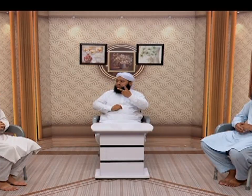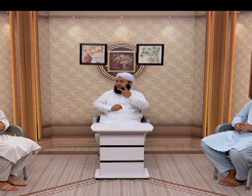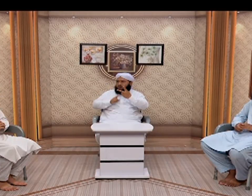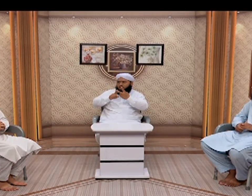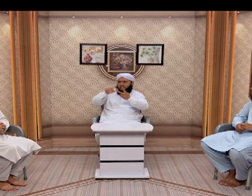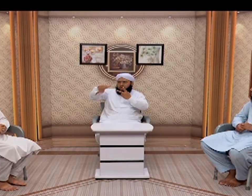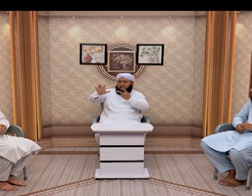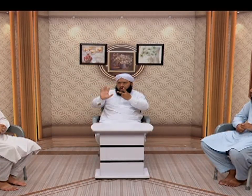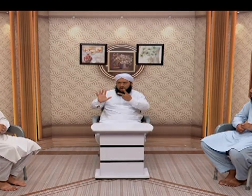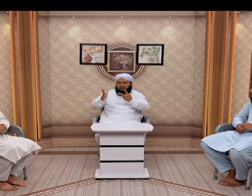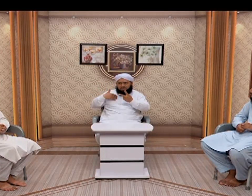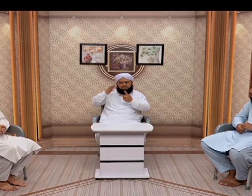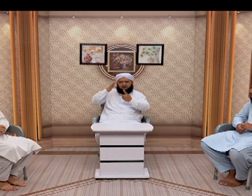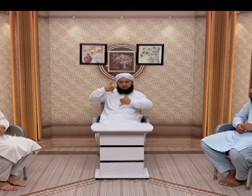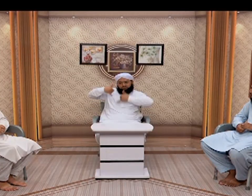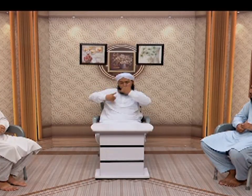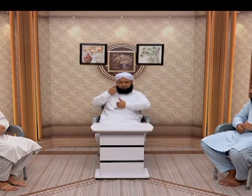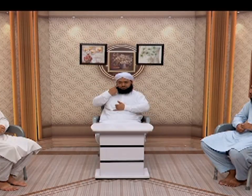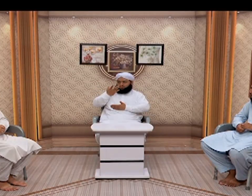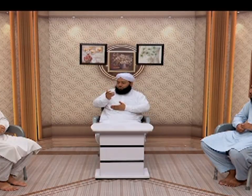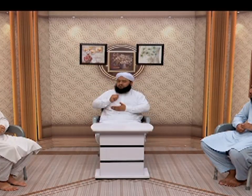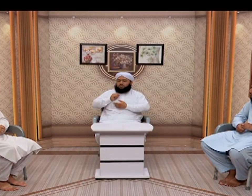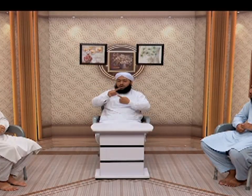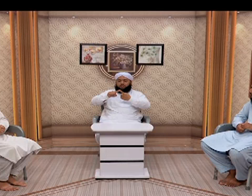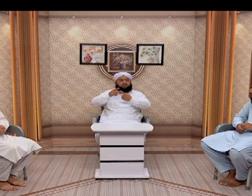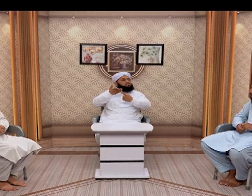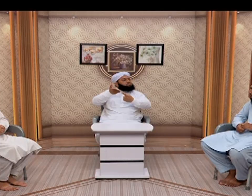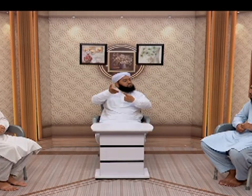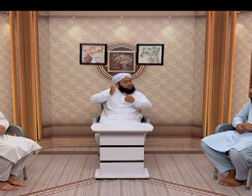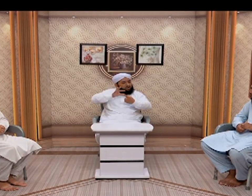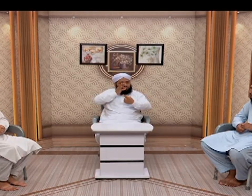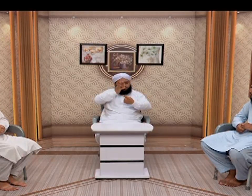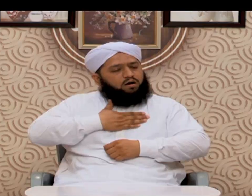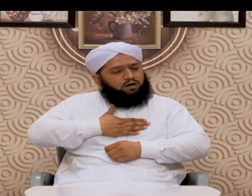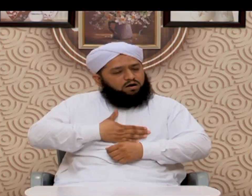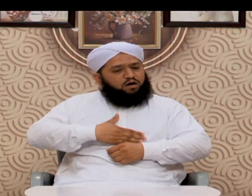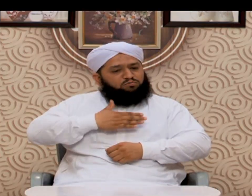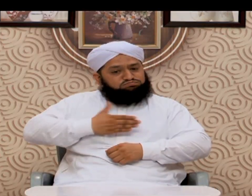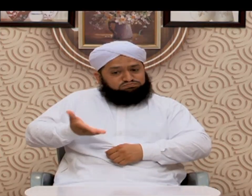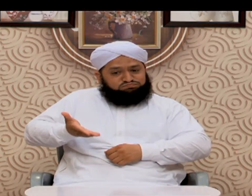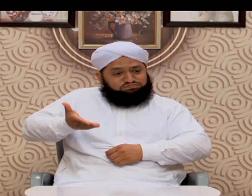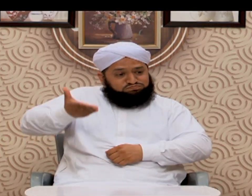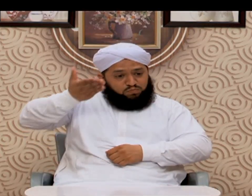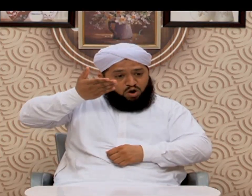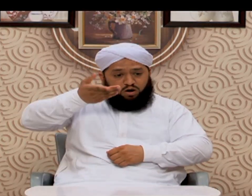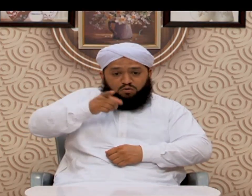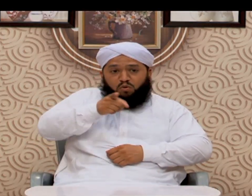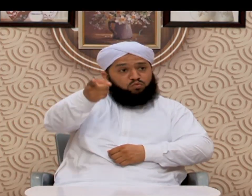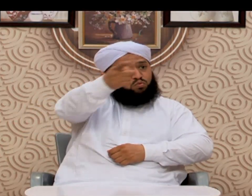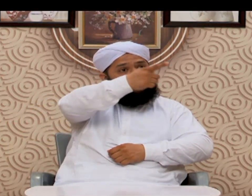بارے میں مجھے ان کا امتحان کرنا باقی رہ گیا تھا۔ ایک یہ ہے کہ ان کا حلم غالب رہے گا، اور جس قدر زیادہ ان کے